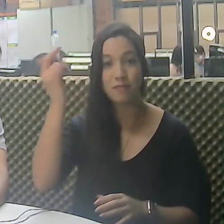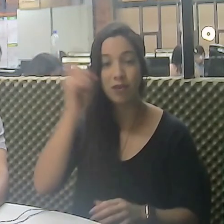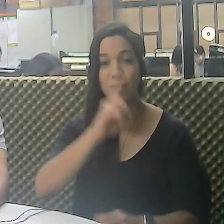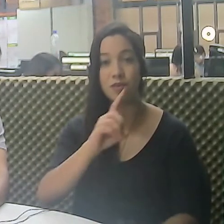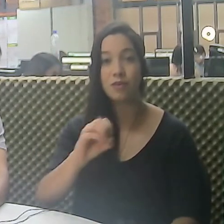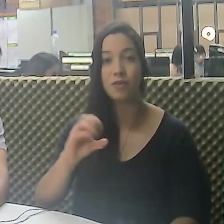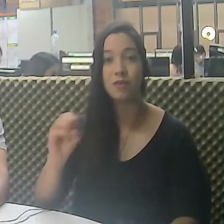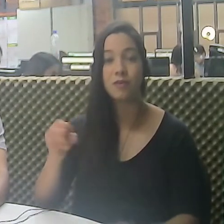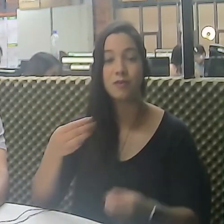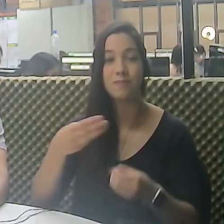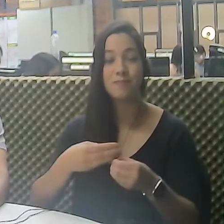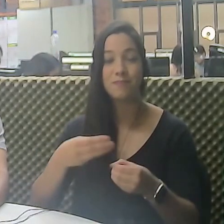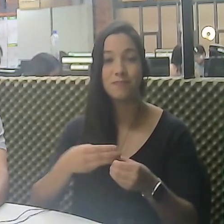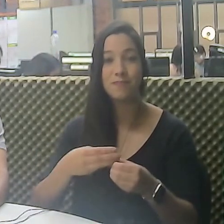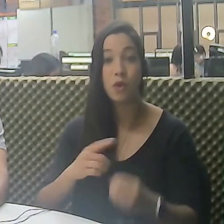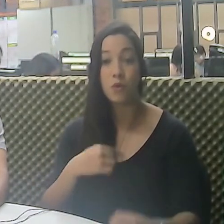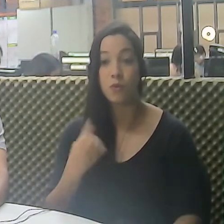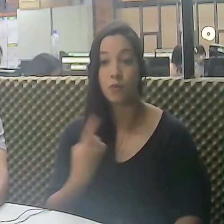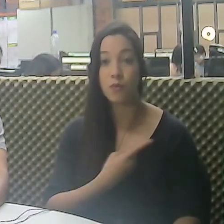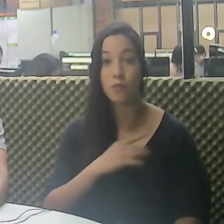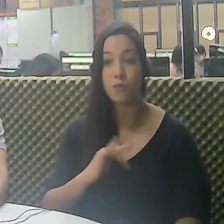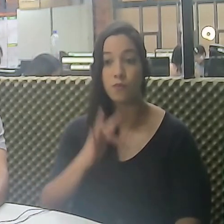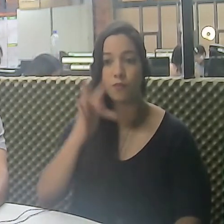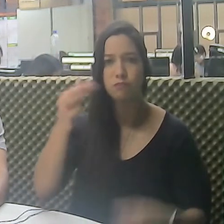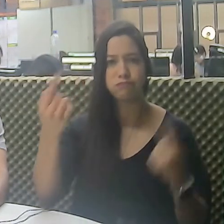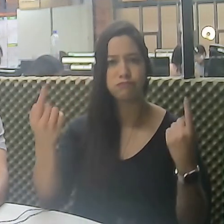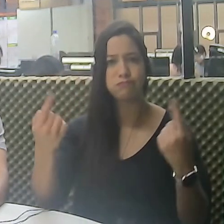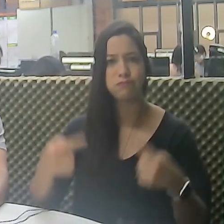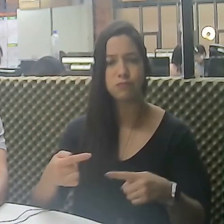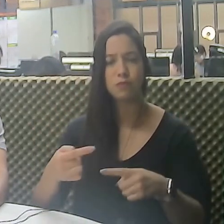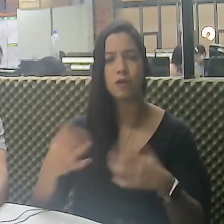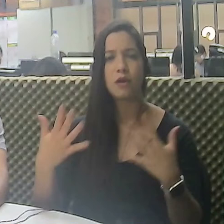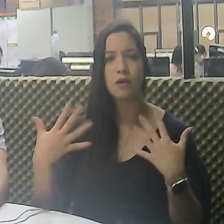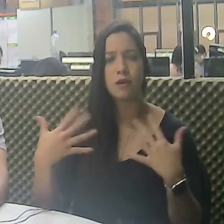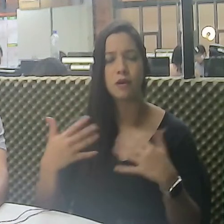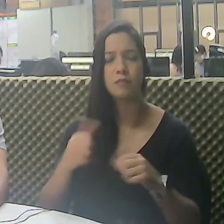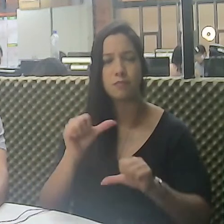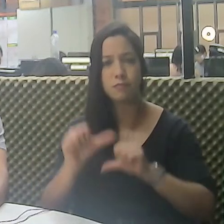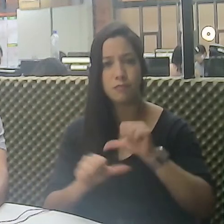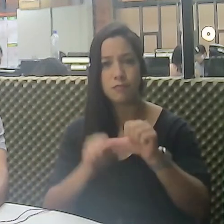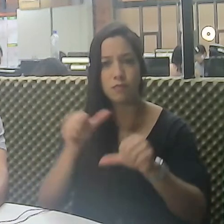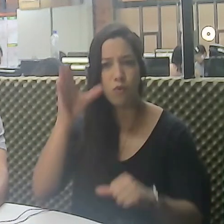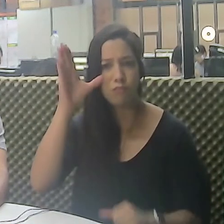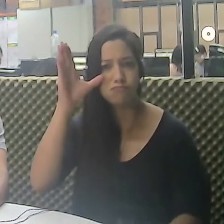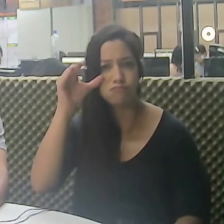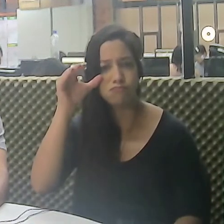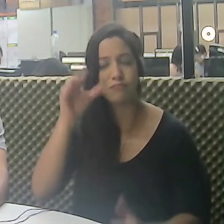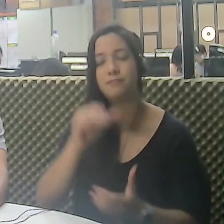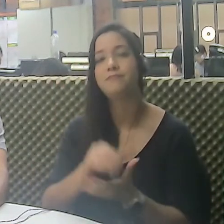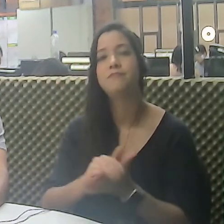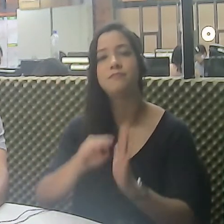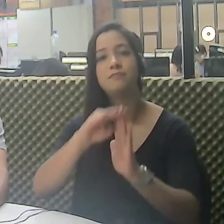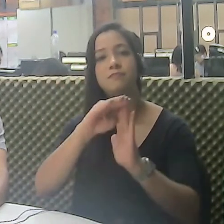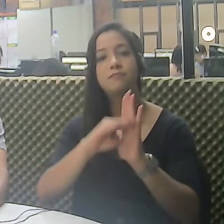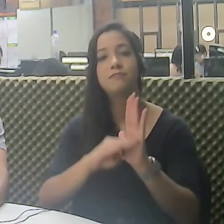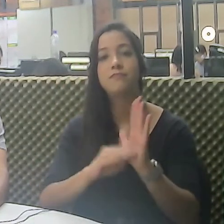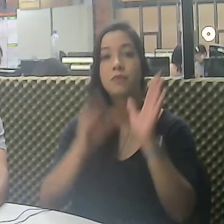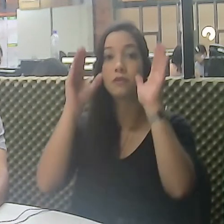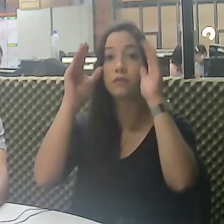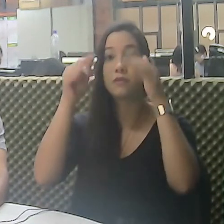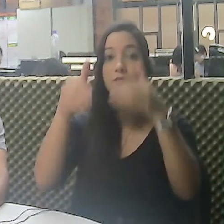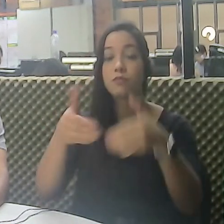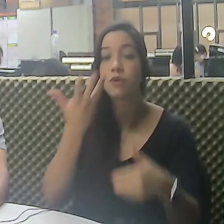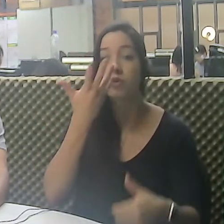Municipal, intitulada Nosso Futuro em Jogo, Mudanças Climáticas sob Olhares Curiosos. A programação é voltada para o